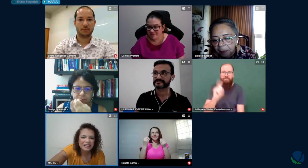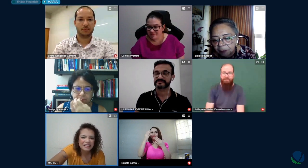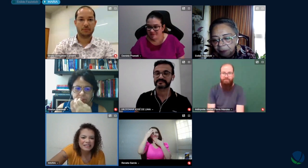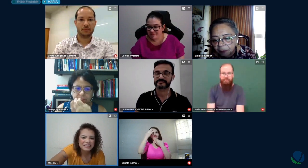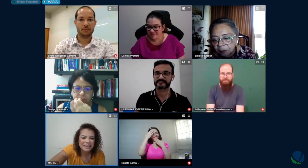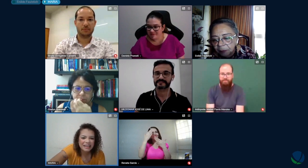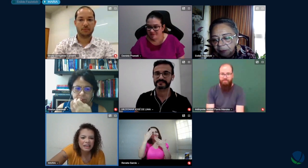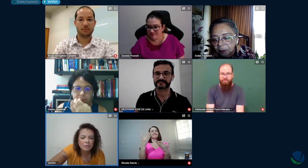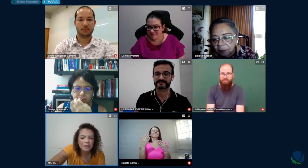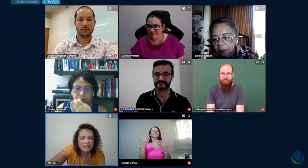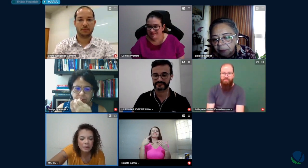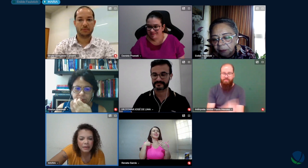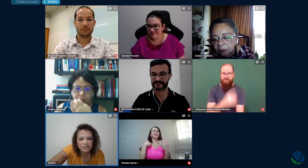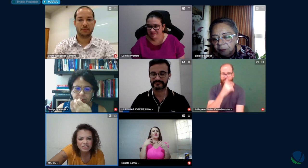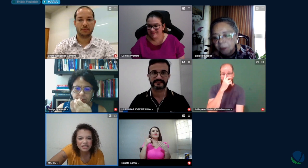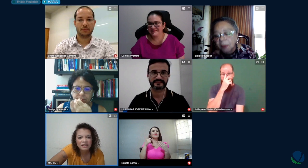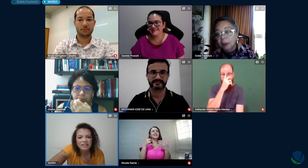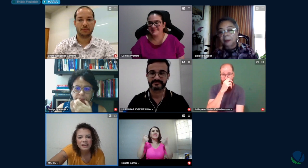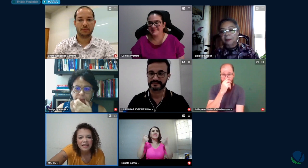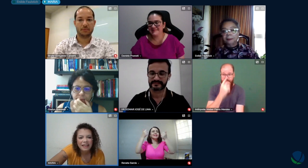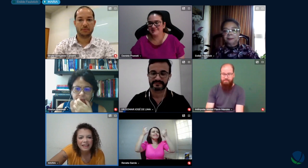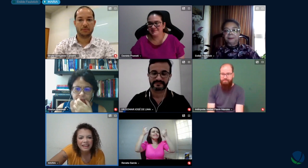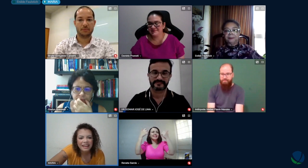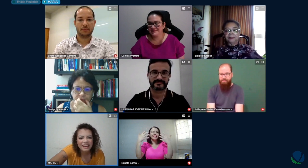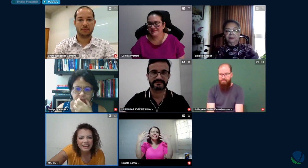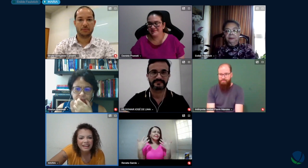Eu quero agradecer imensamente.